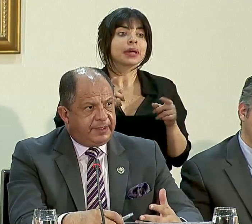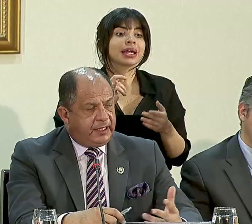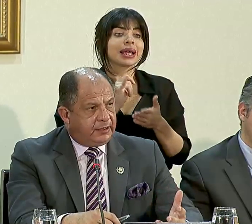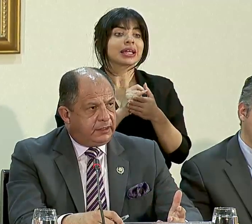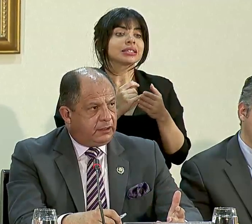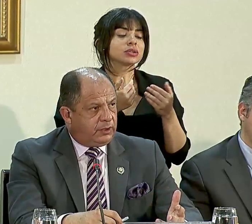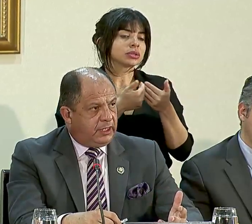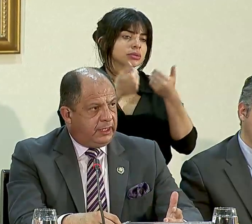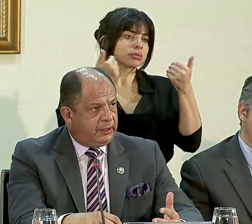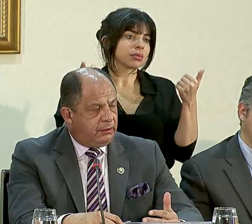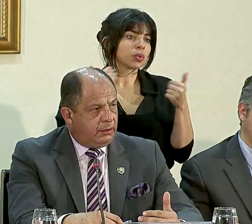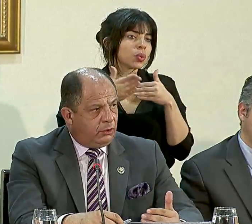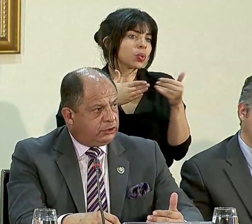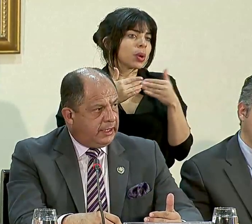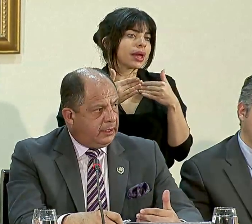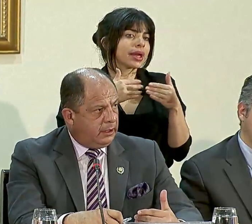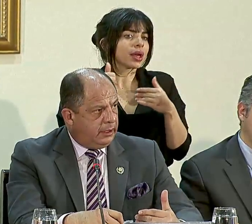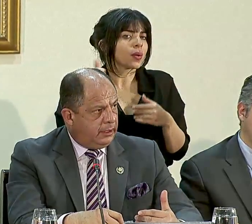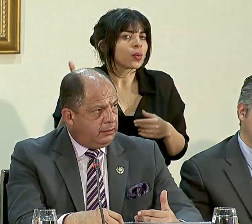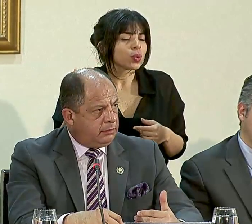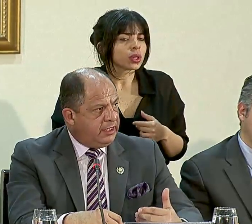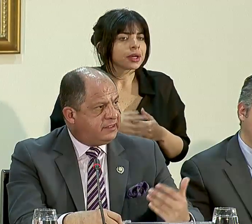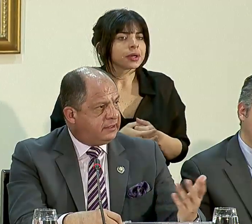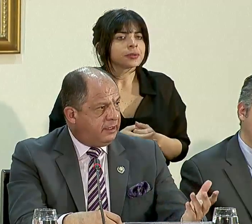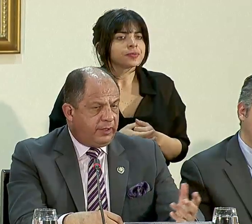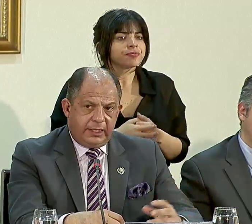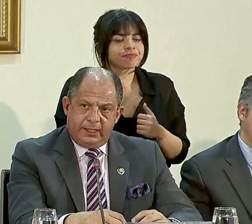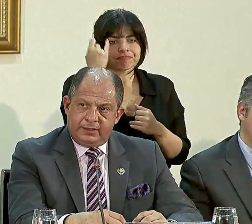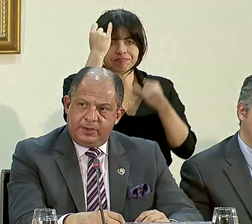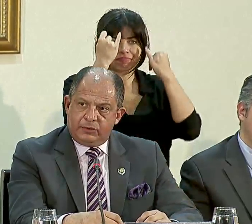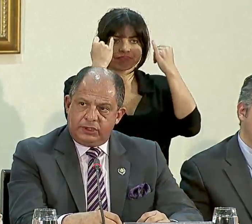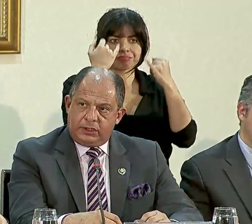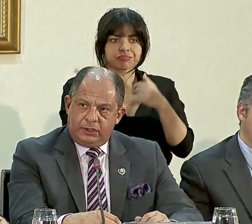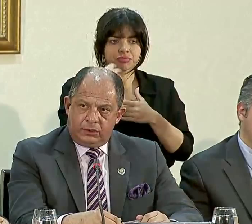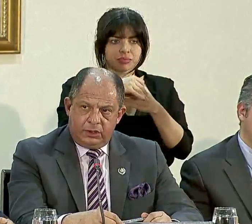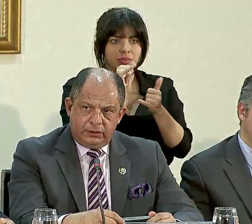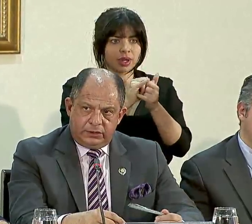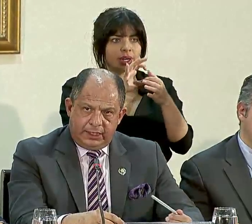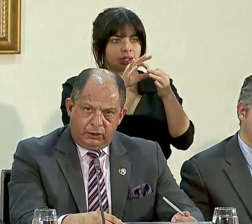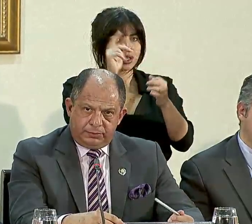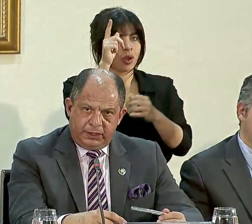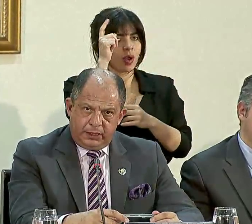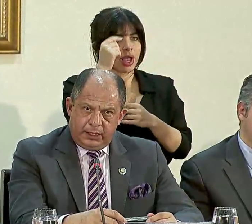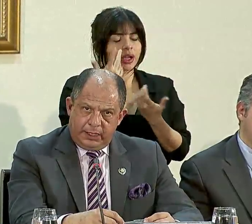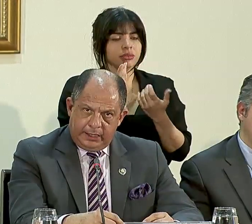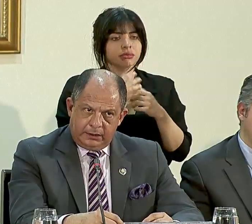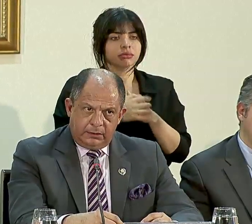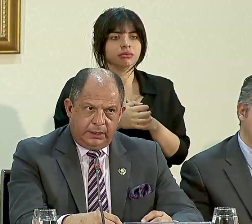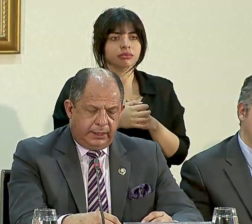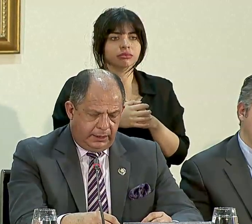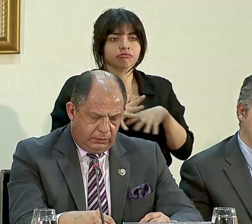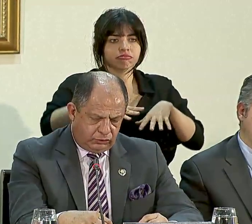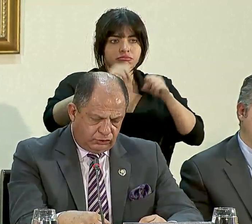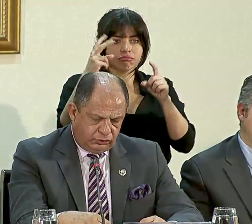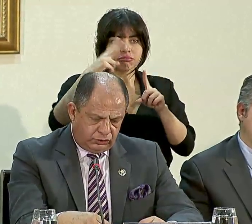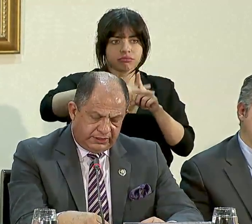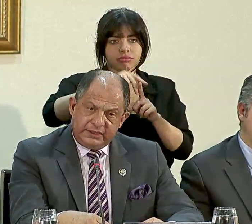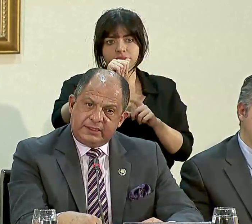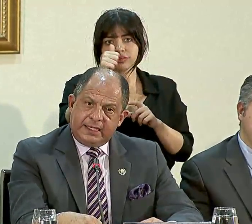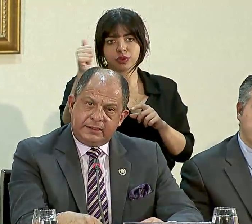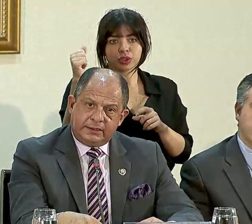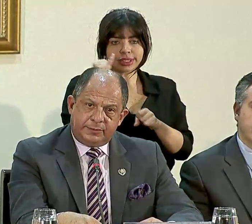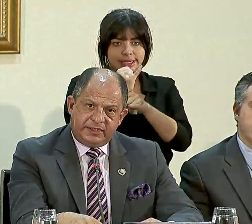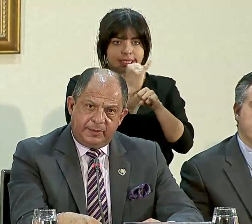es independiente de cualquier otra iniciativa que en ese mismo sentido se adopte en